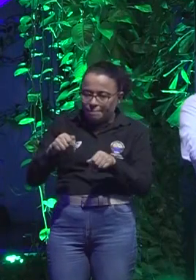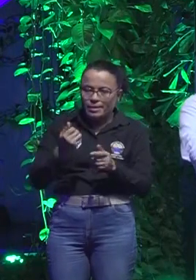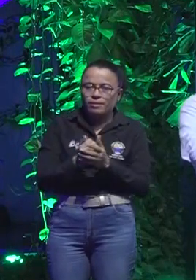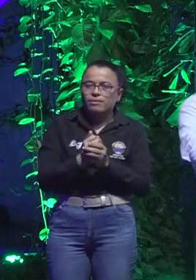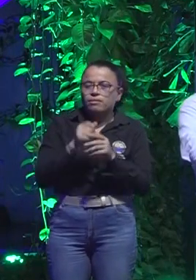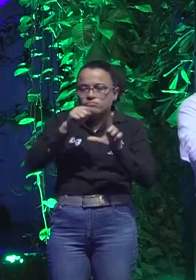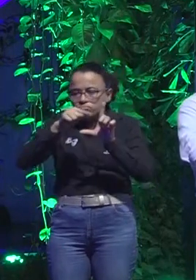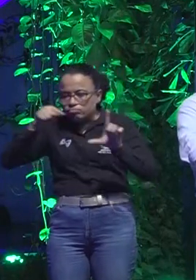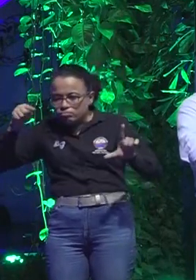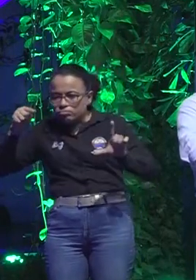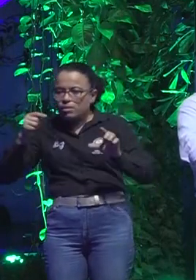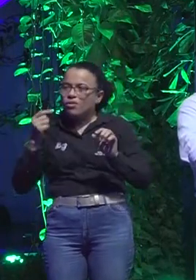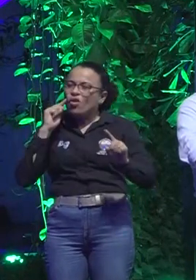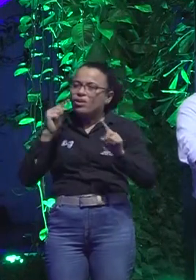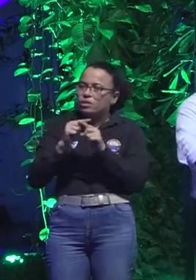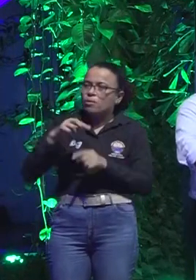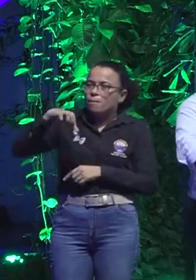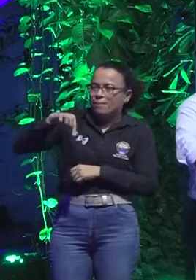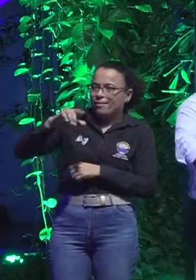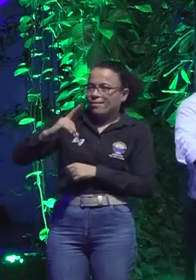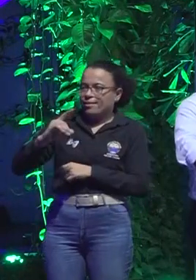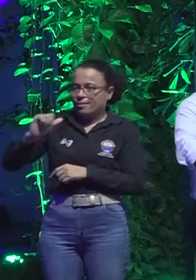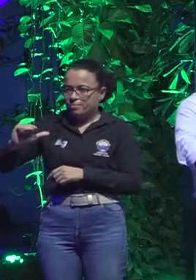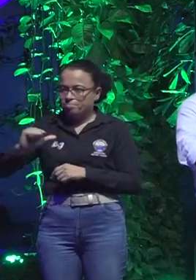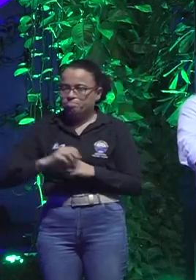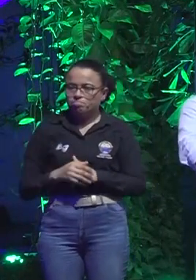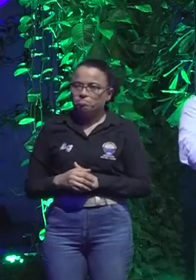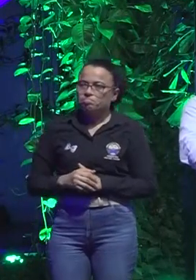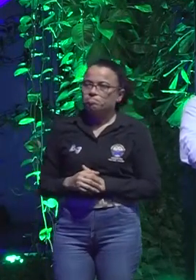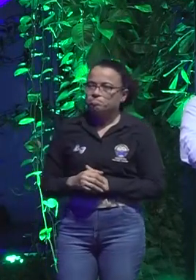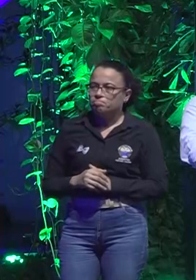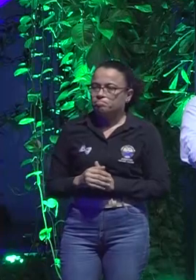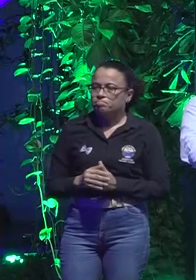cuantitativas y cualitativas para el plan de desarrollo. Sigamos.